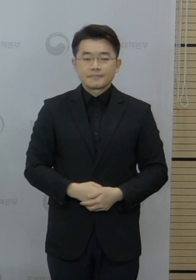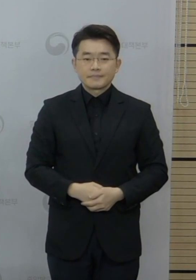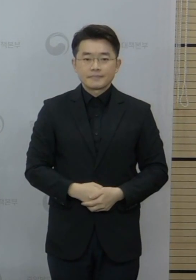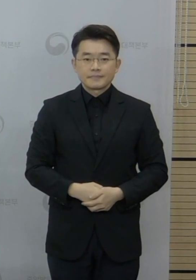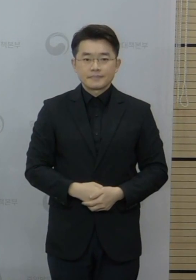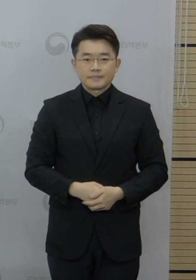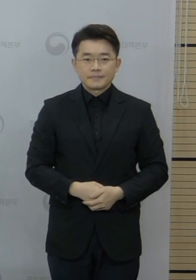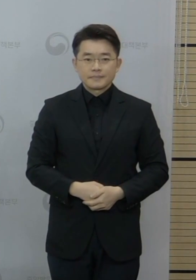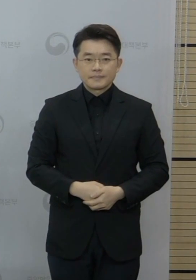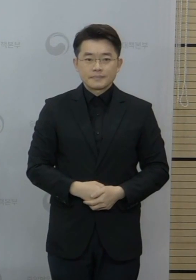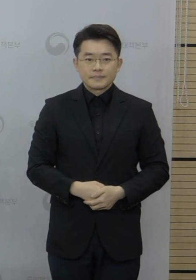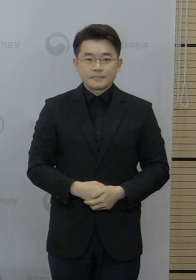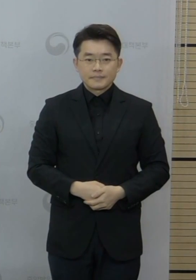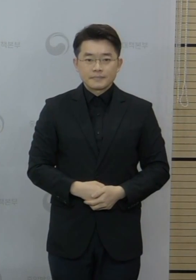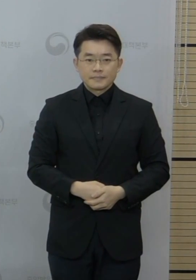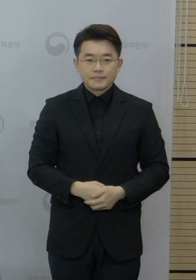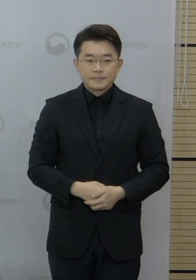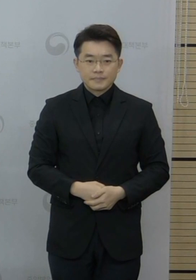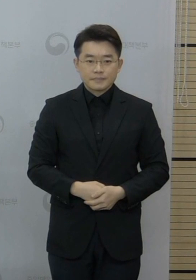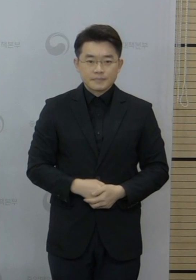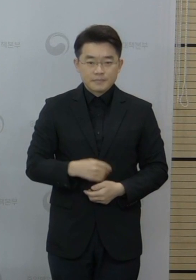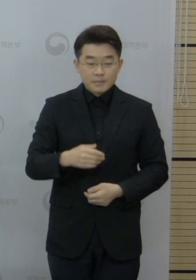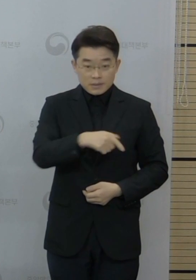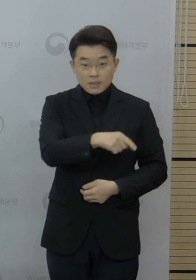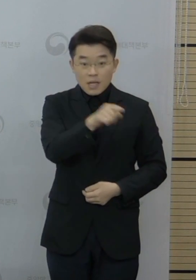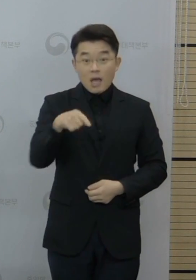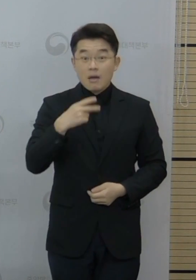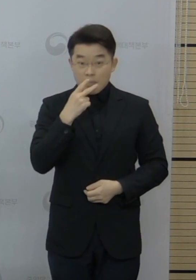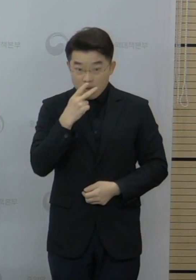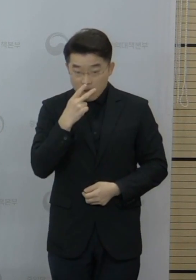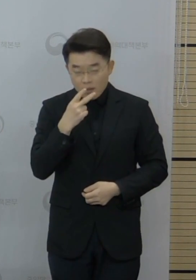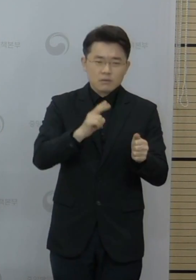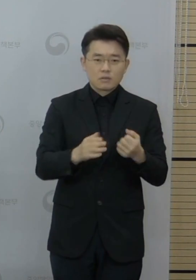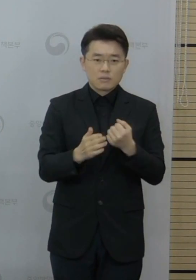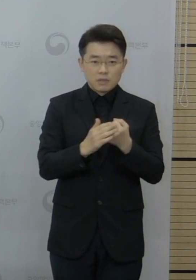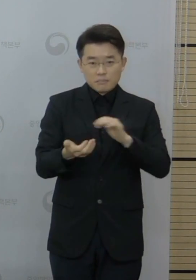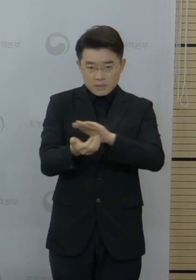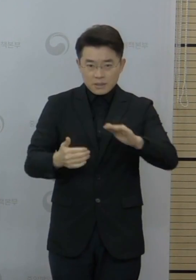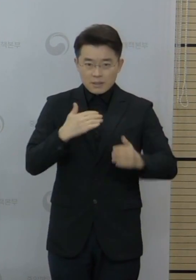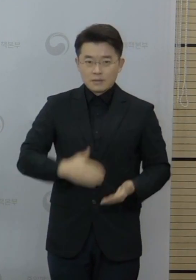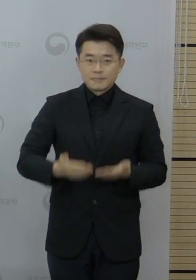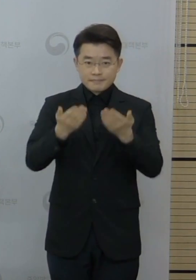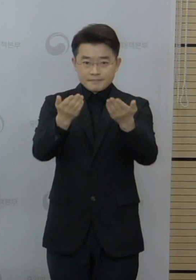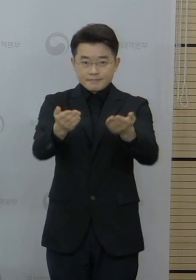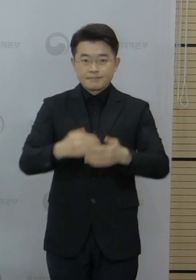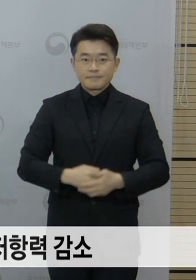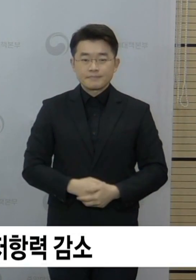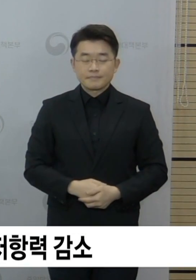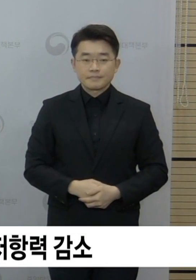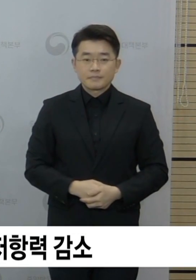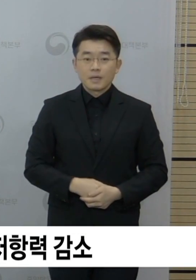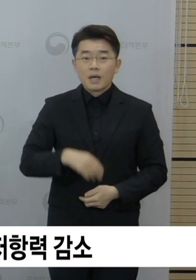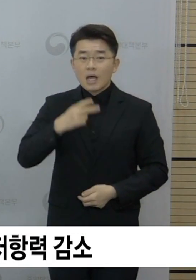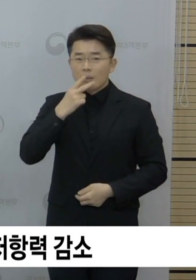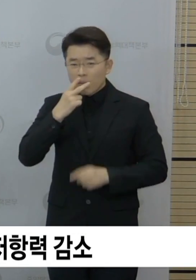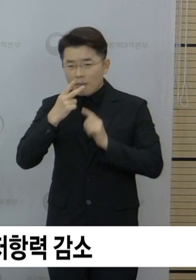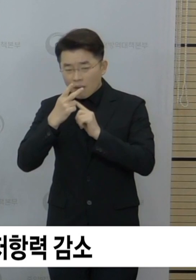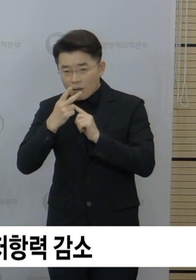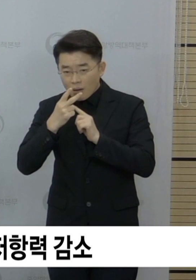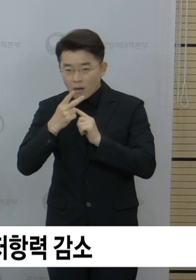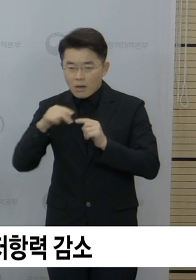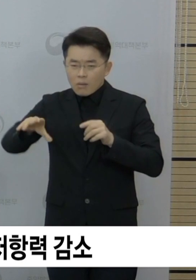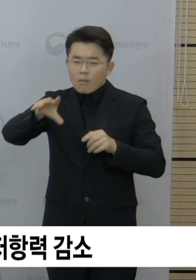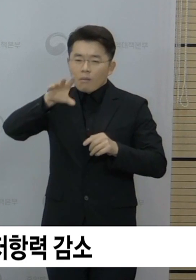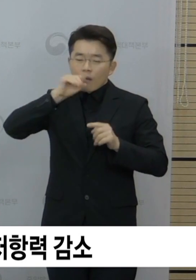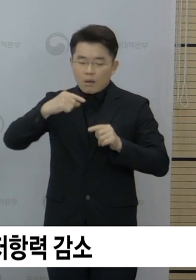따라서 보다 상세하고 구체적인 주의점을 알려드리고자 합니다. 우선 흡연은 폐기능을